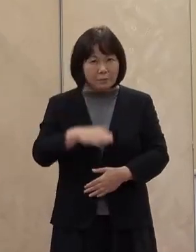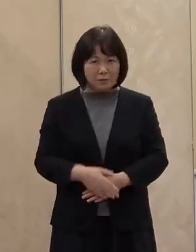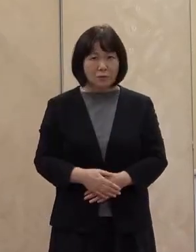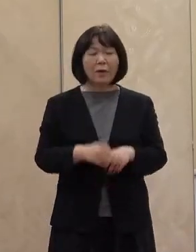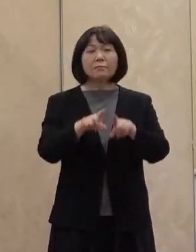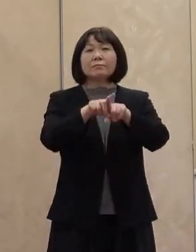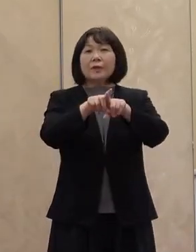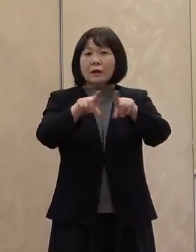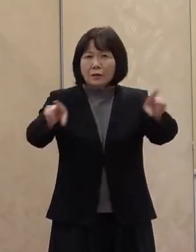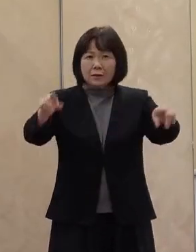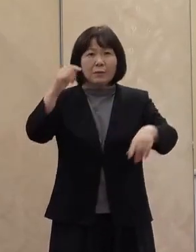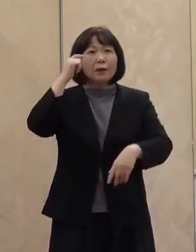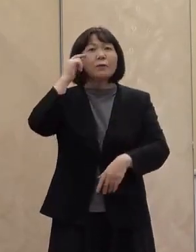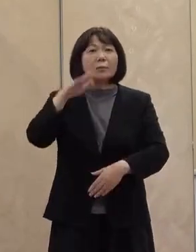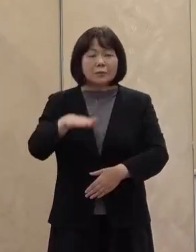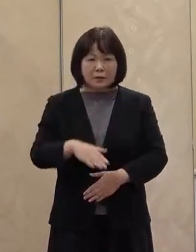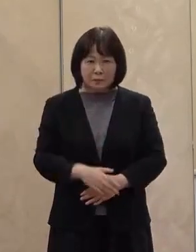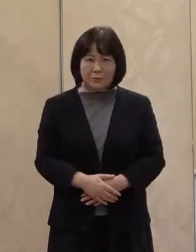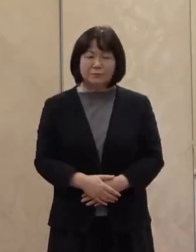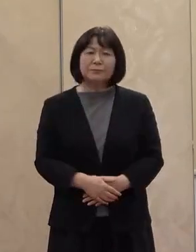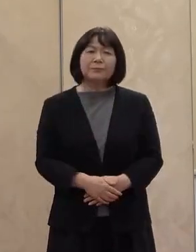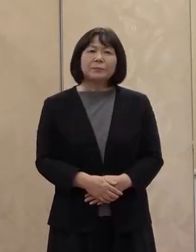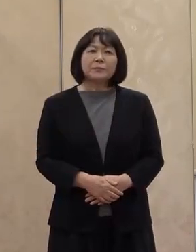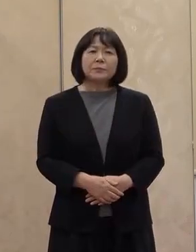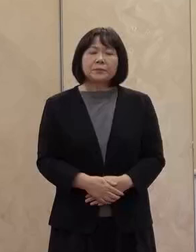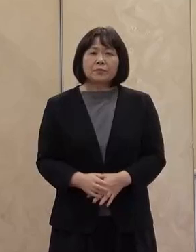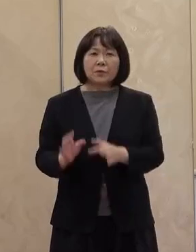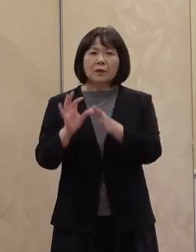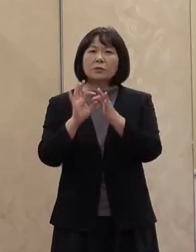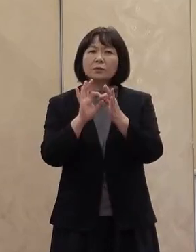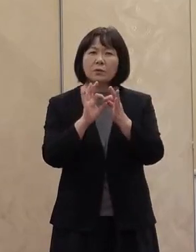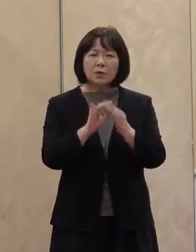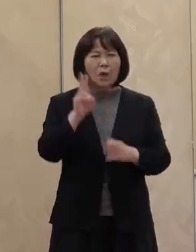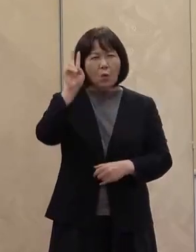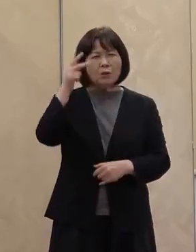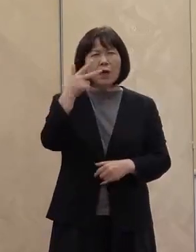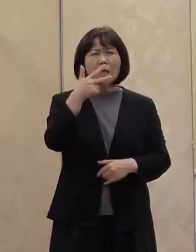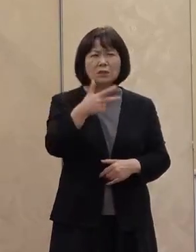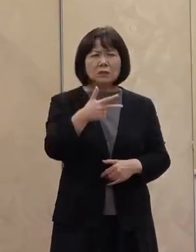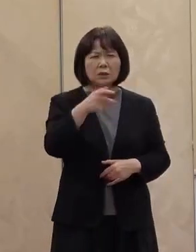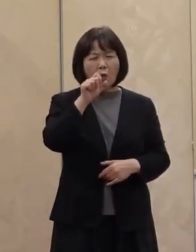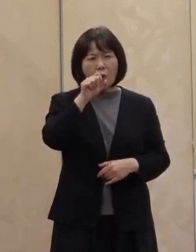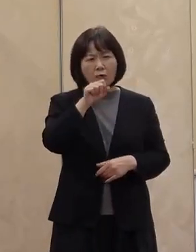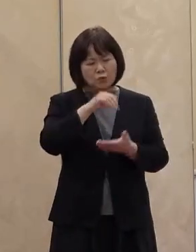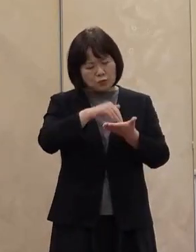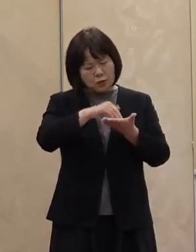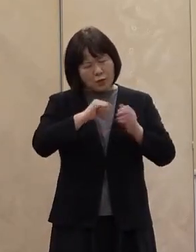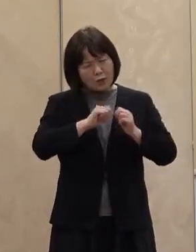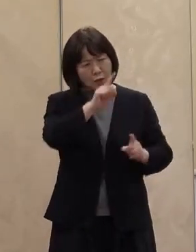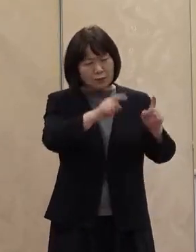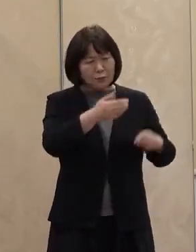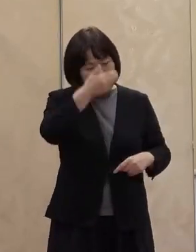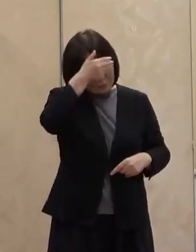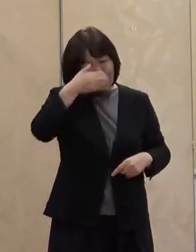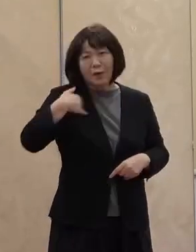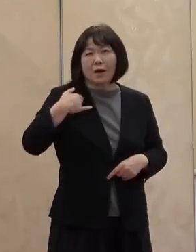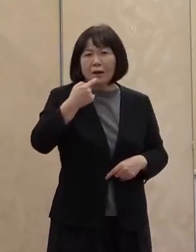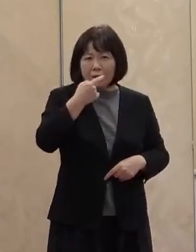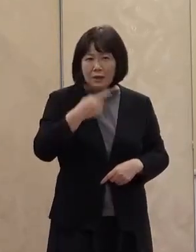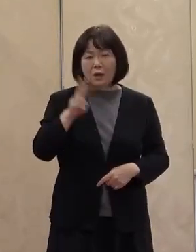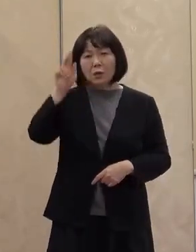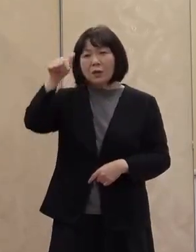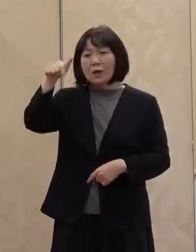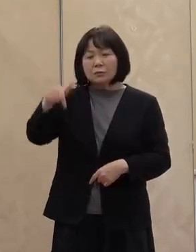当たり前だと思っています。ですのでちょっと大阪市がどういう資産でやられたかちょっと分からないですけれども、大阪